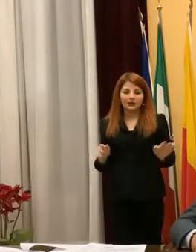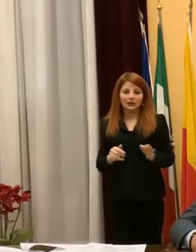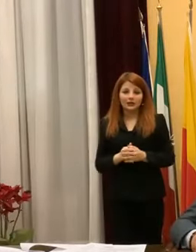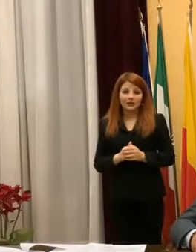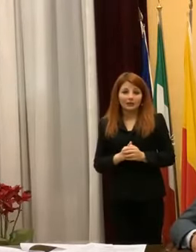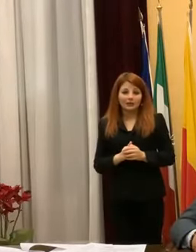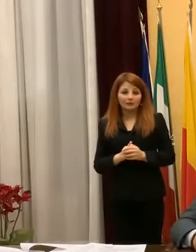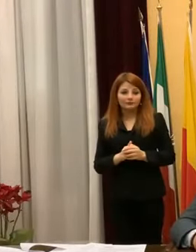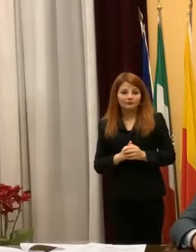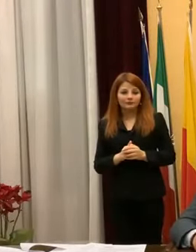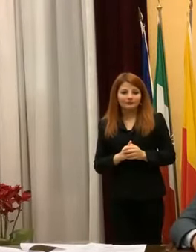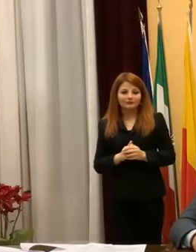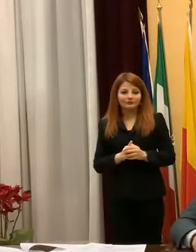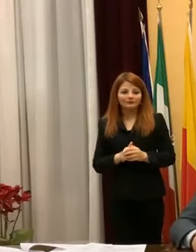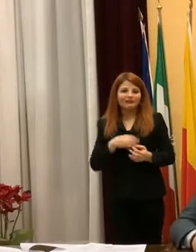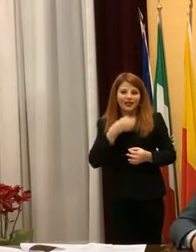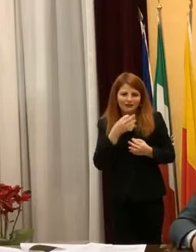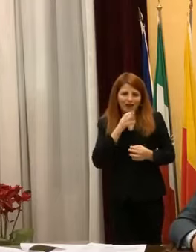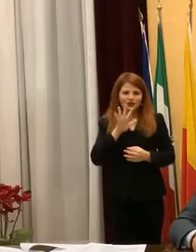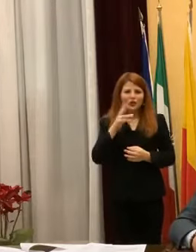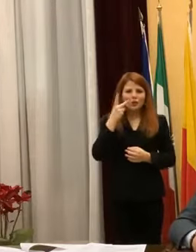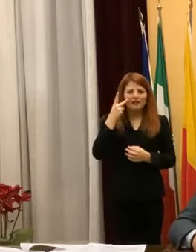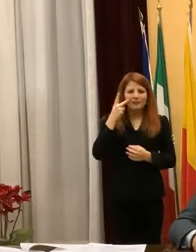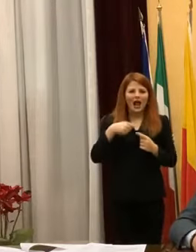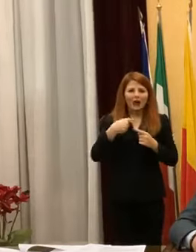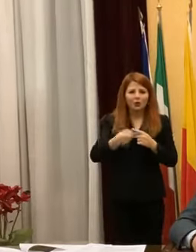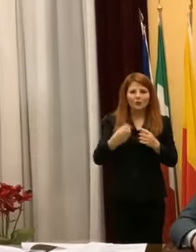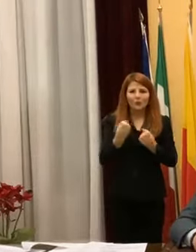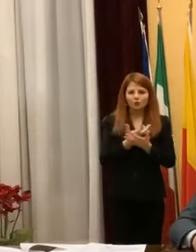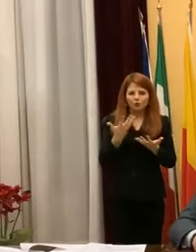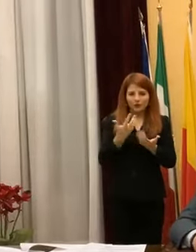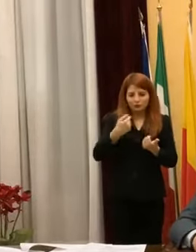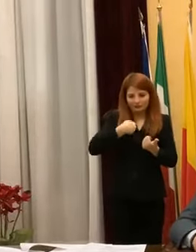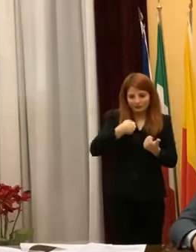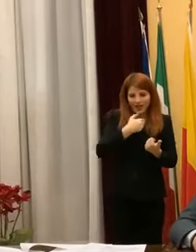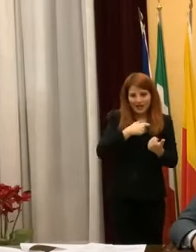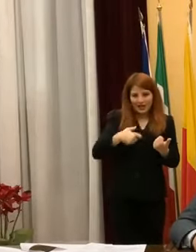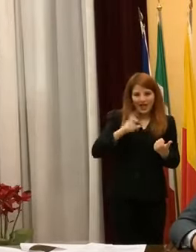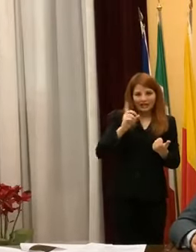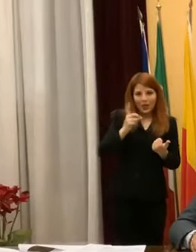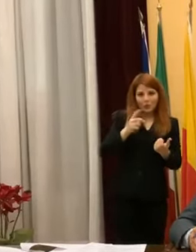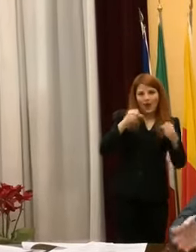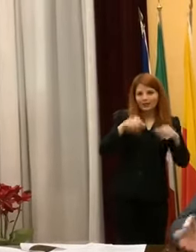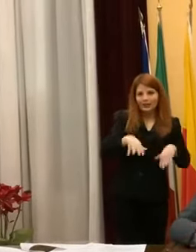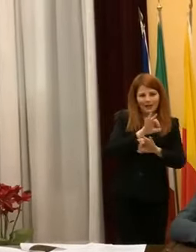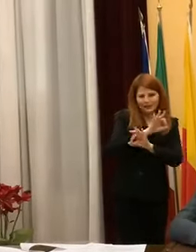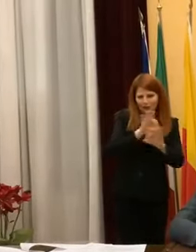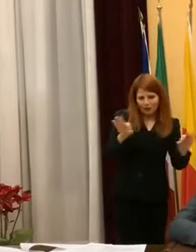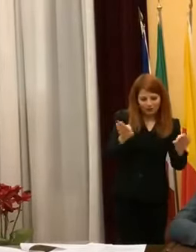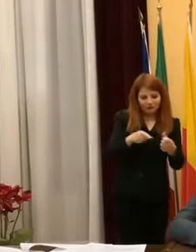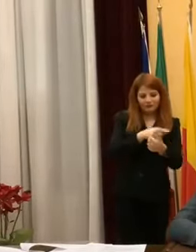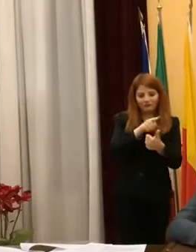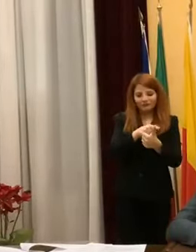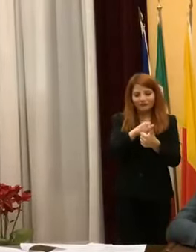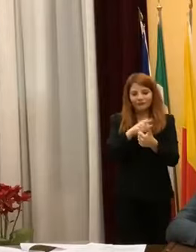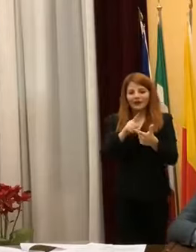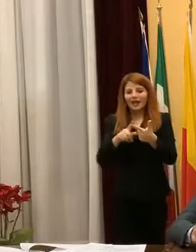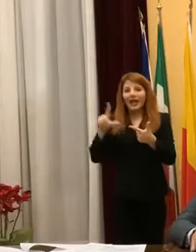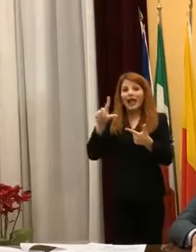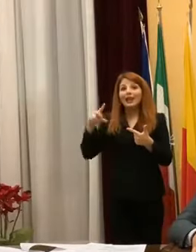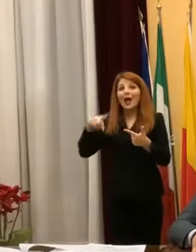si è dimesso, Paoletta ha cominciato a vomitare, a parlare. Arrivato a quel punto,